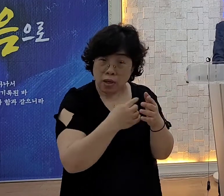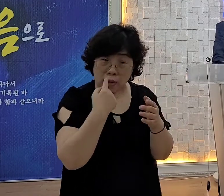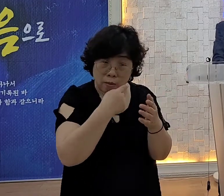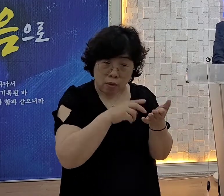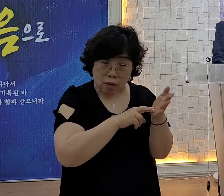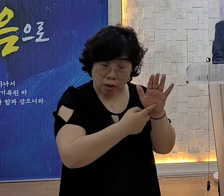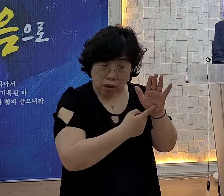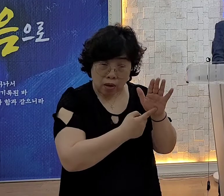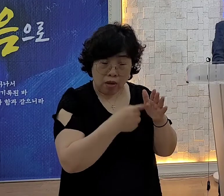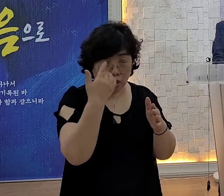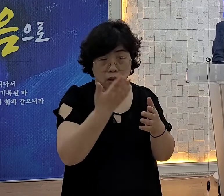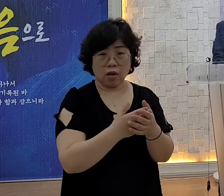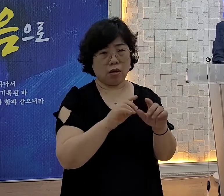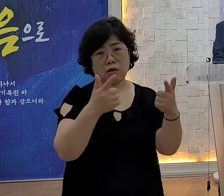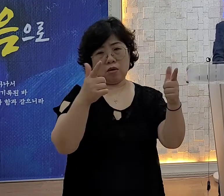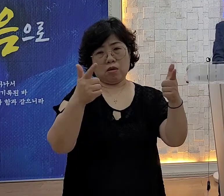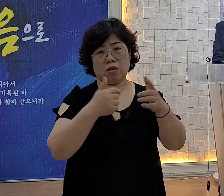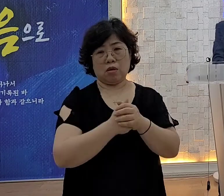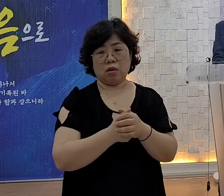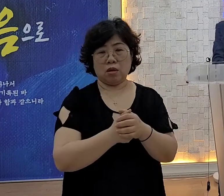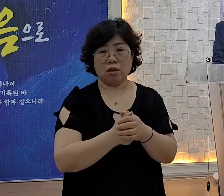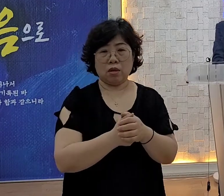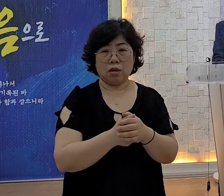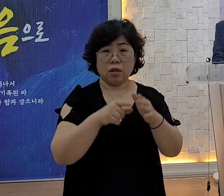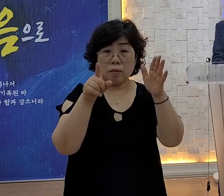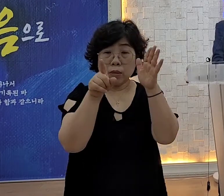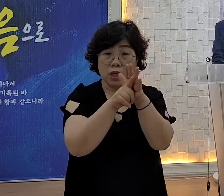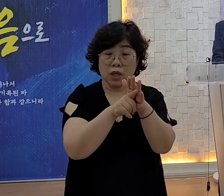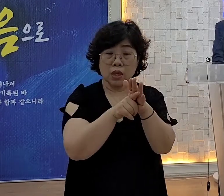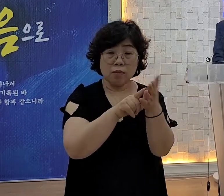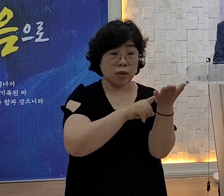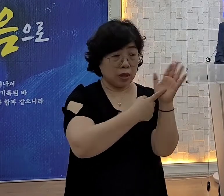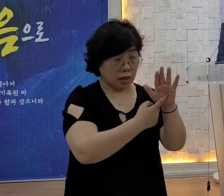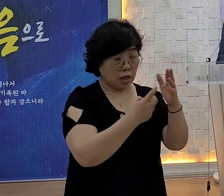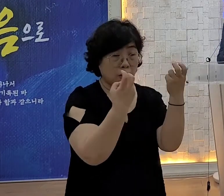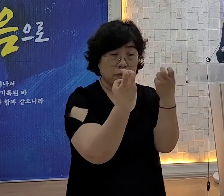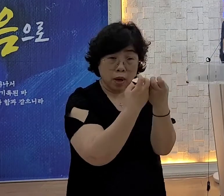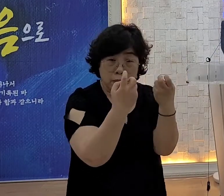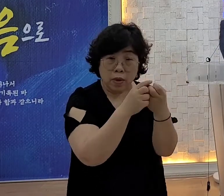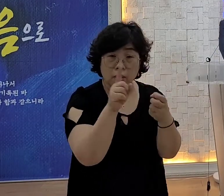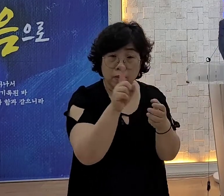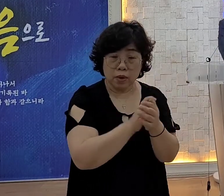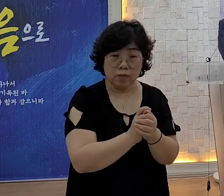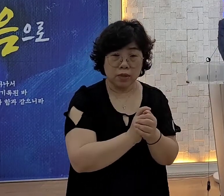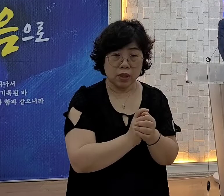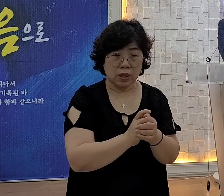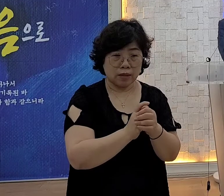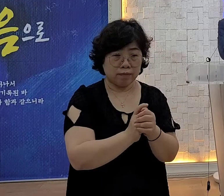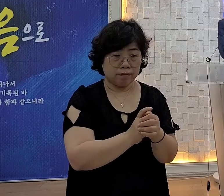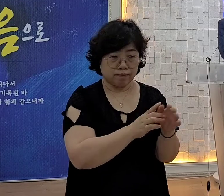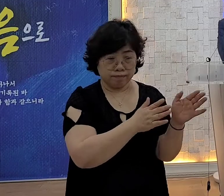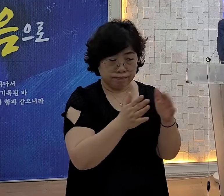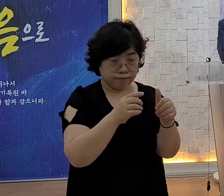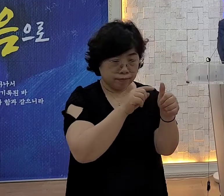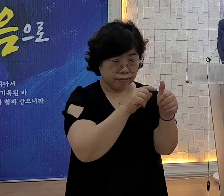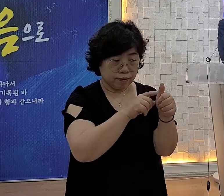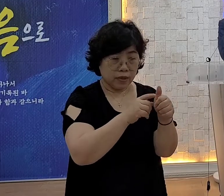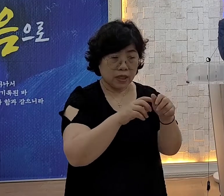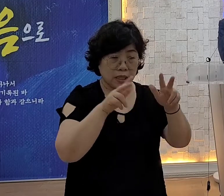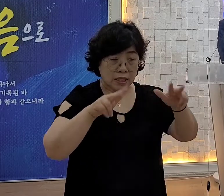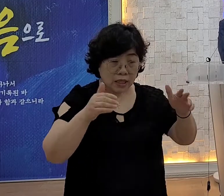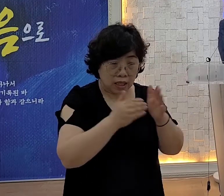입술로? 아니라는 거예요. 뭐냐? 지금까지 우상 섬기면서 살아왔고 돈 잘